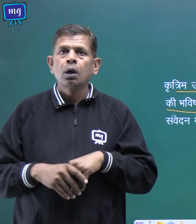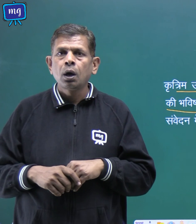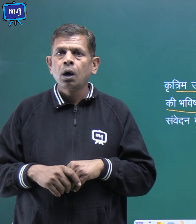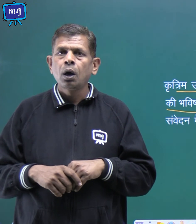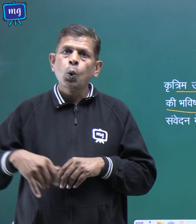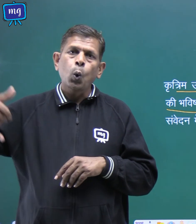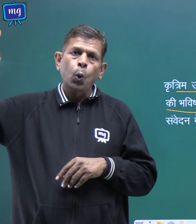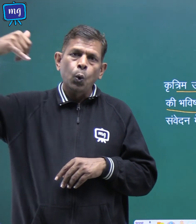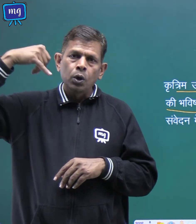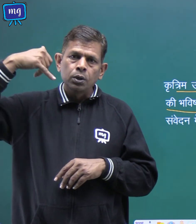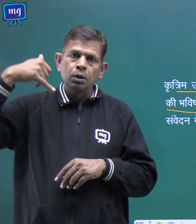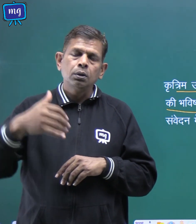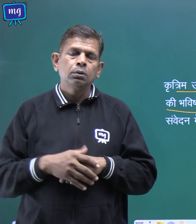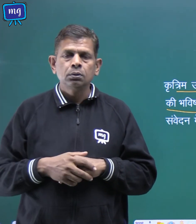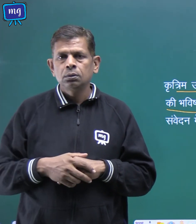दूरसंचार